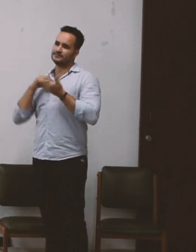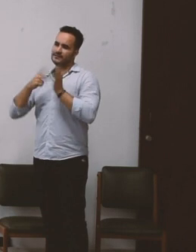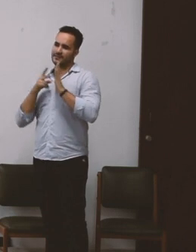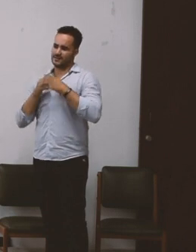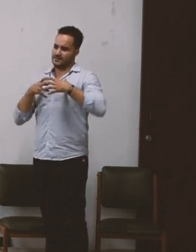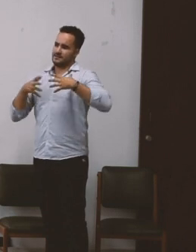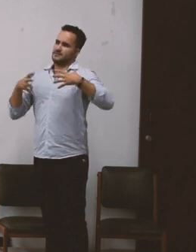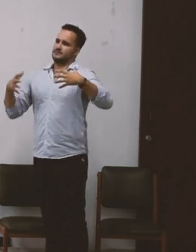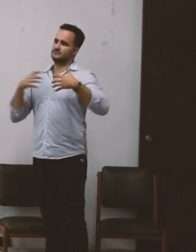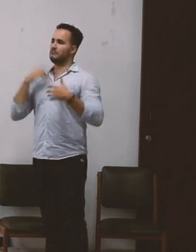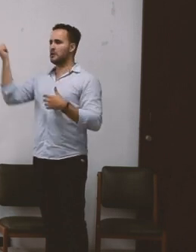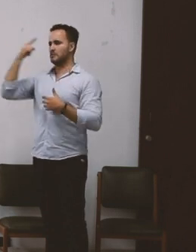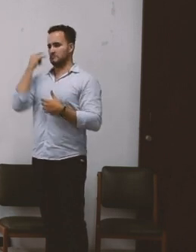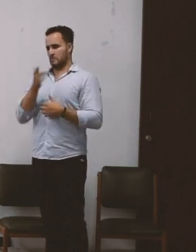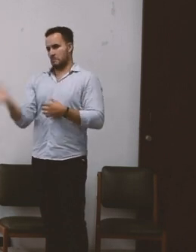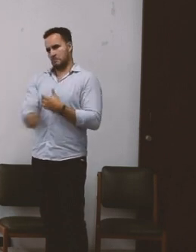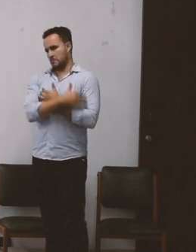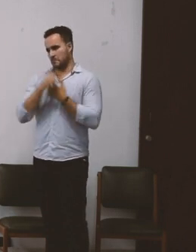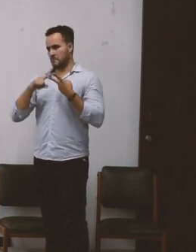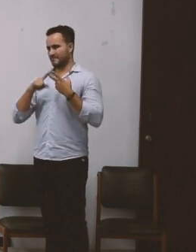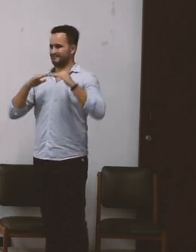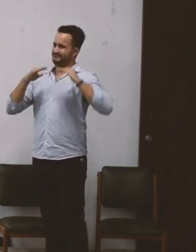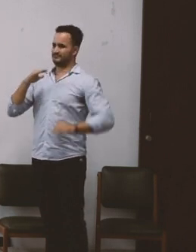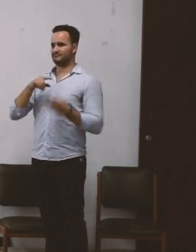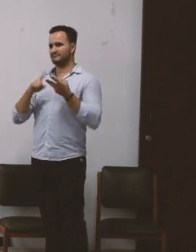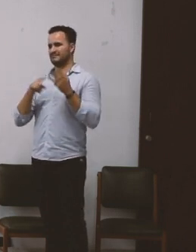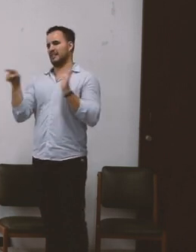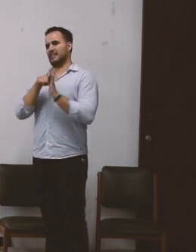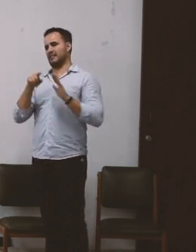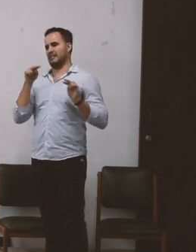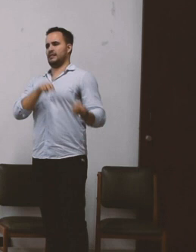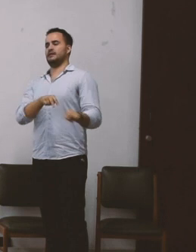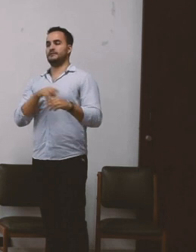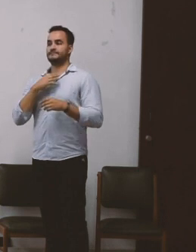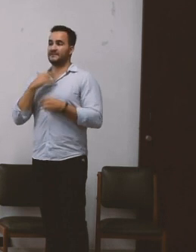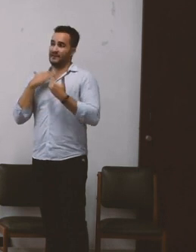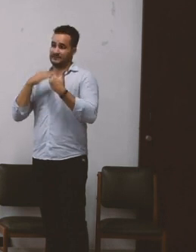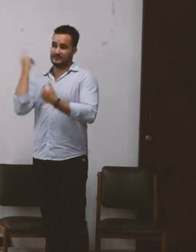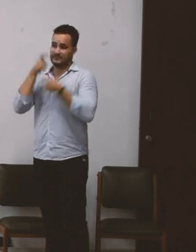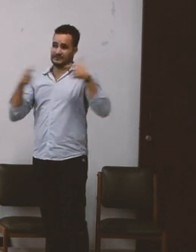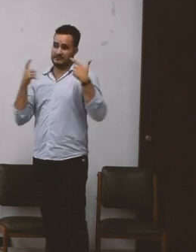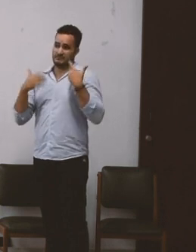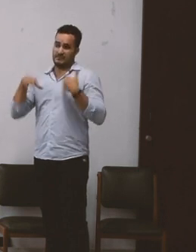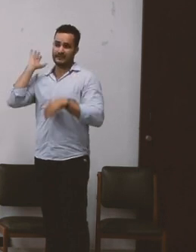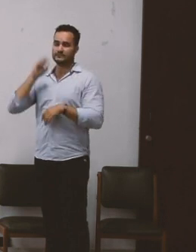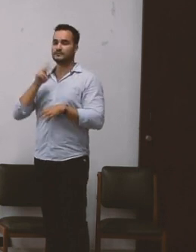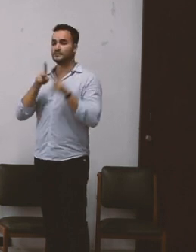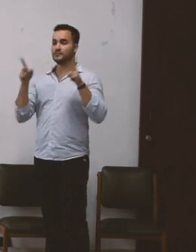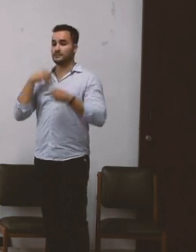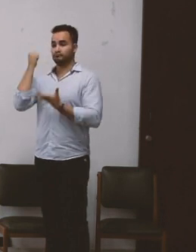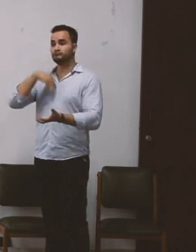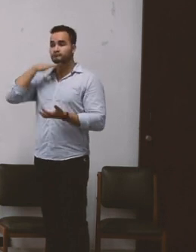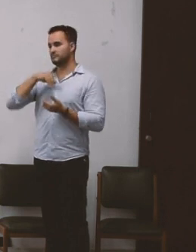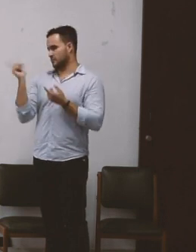potencialmente descartables, inferiores y sobre todo pesimistas. Se ha vuelto más sencillo asumir que las poblaciones desprovistas de recursos